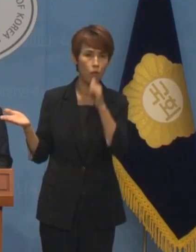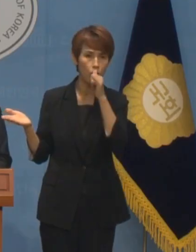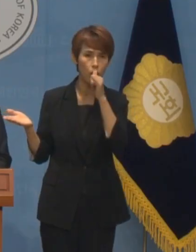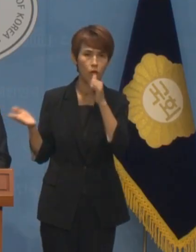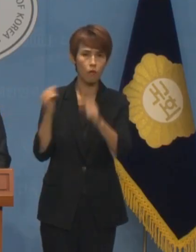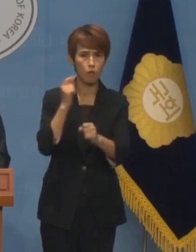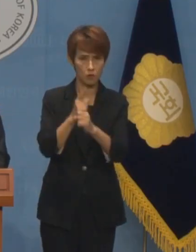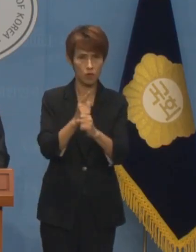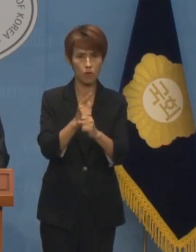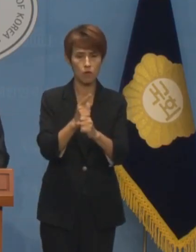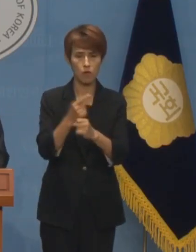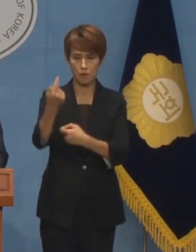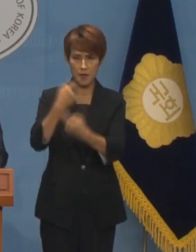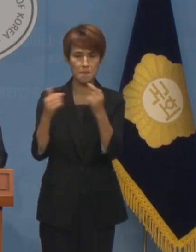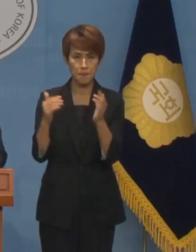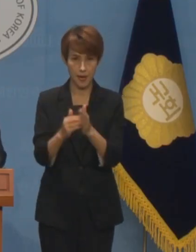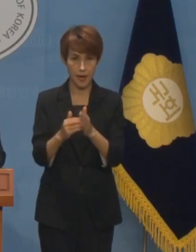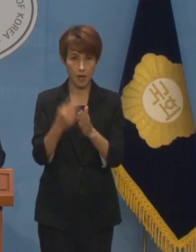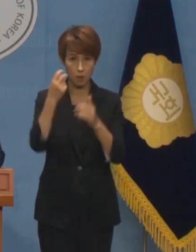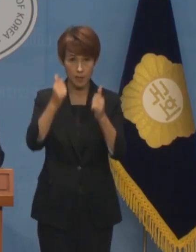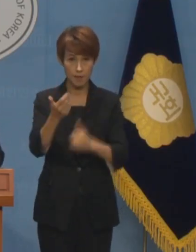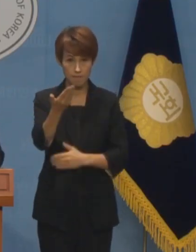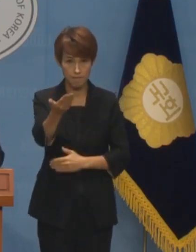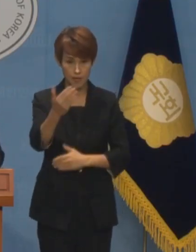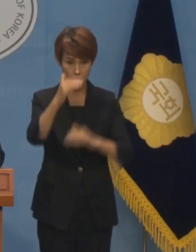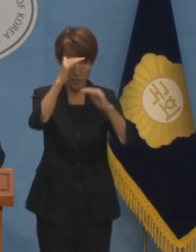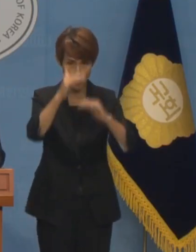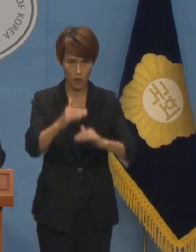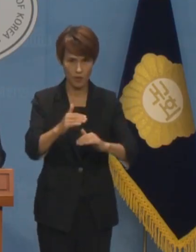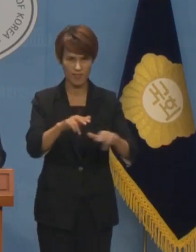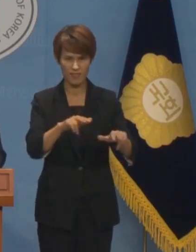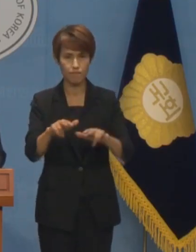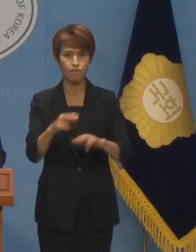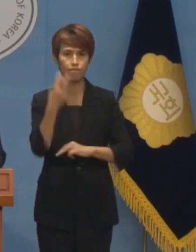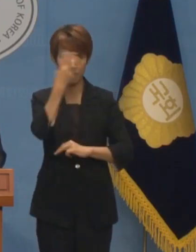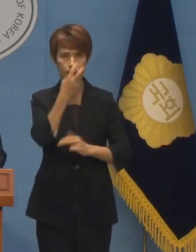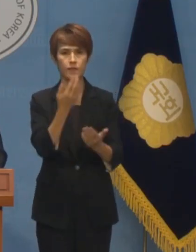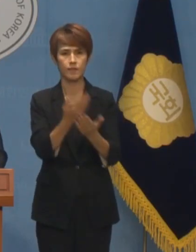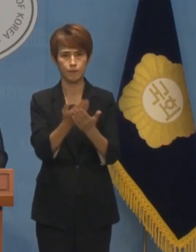받았기 때문에 검찰에서 이 내용에 대해서도 바로 즉각